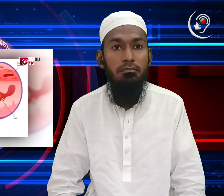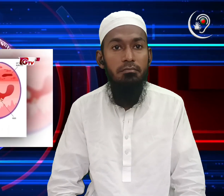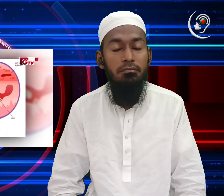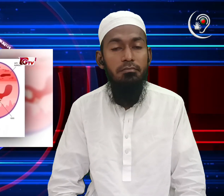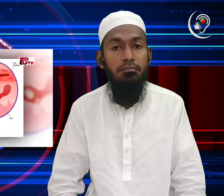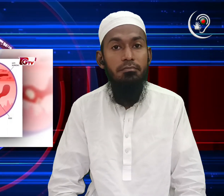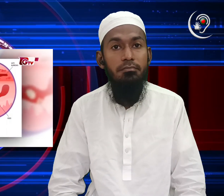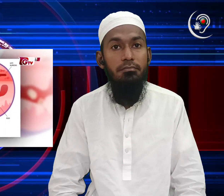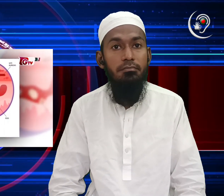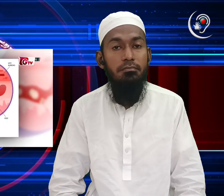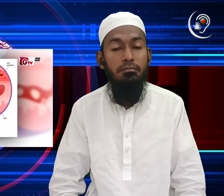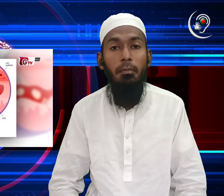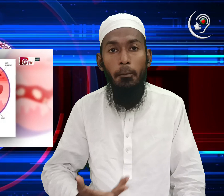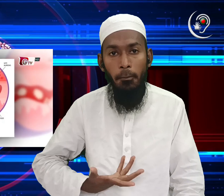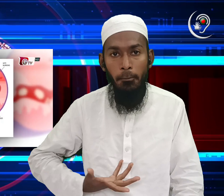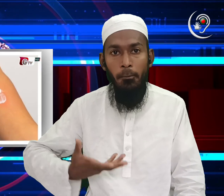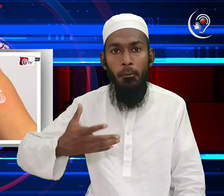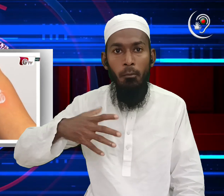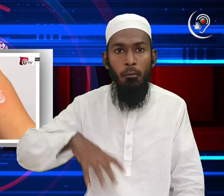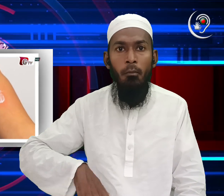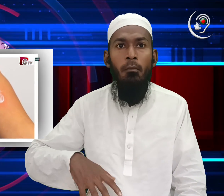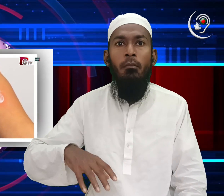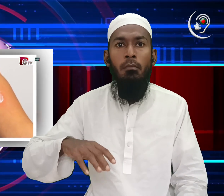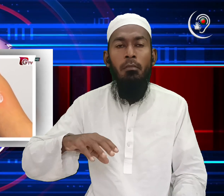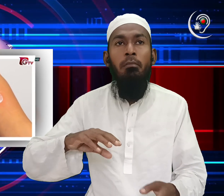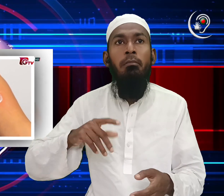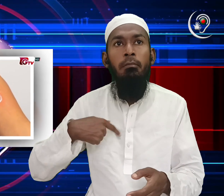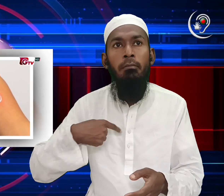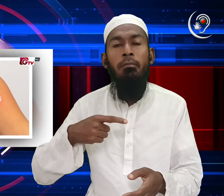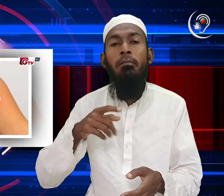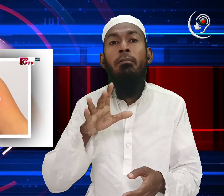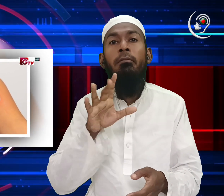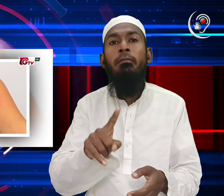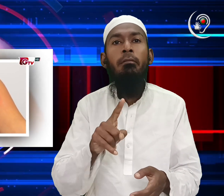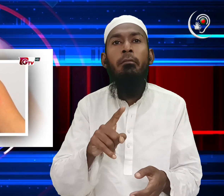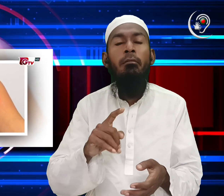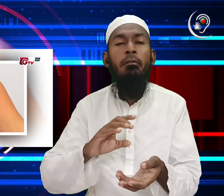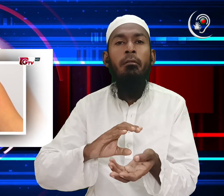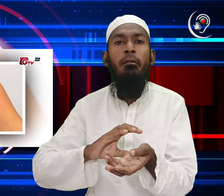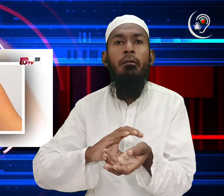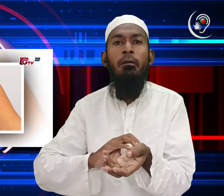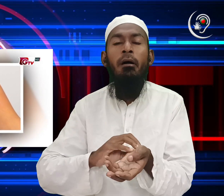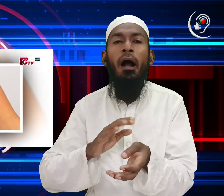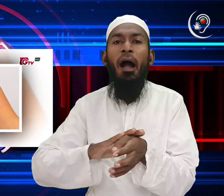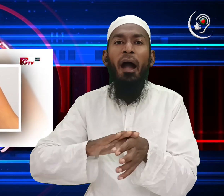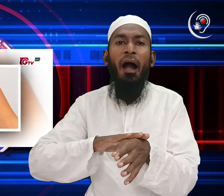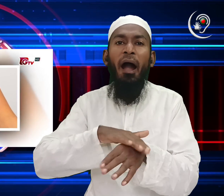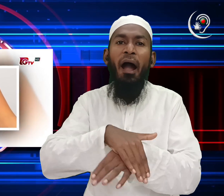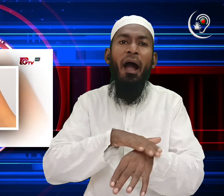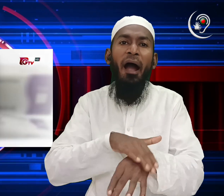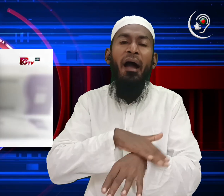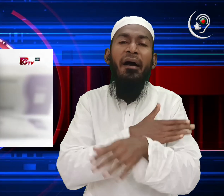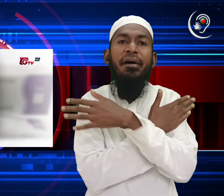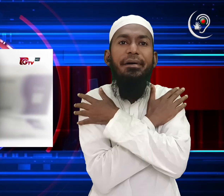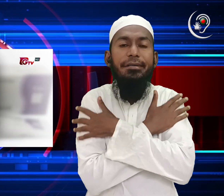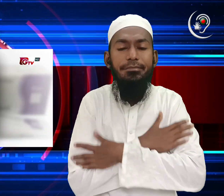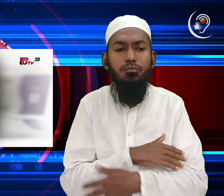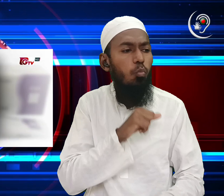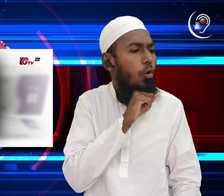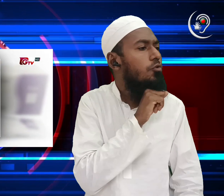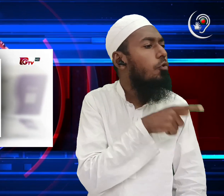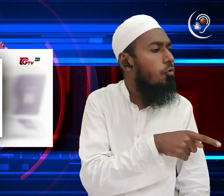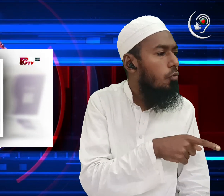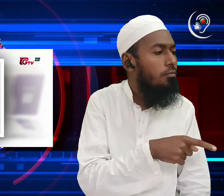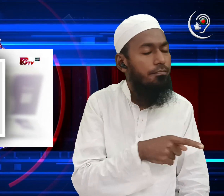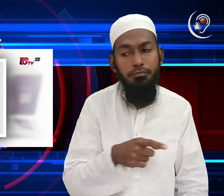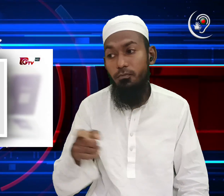বাংলাদেশে স্ক্যাবিসের চিকিৎসায় সবচেয়ে বড় পারমেথ্রিন ক্রিম ব্যবহার করা হয়। রোগীর বয়স অনুযায়ী চিকিৎসকের পরামর্শ